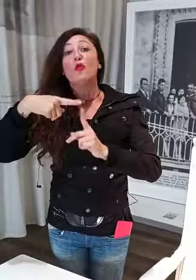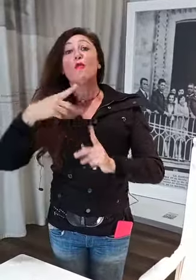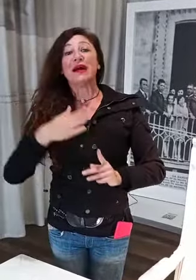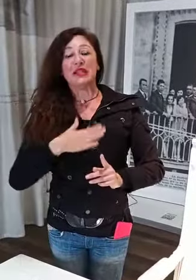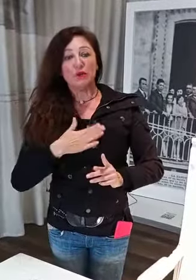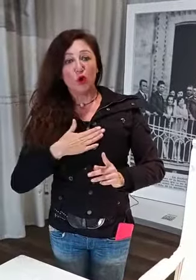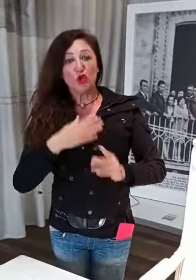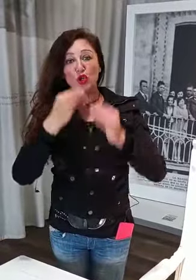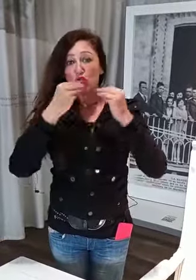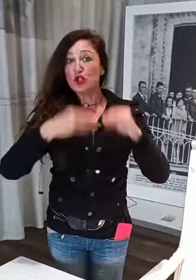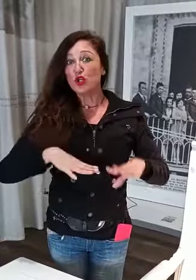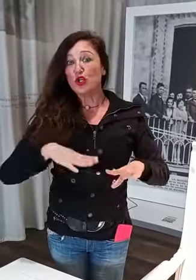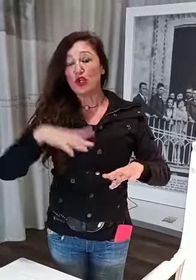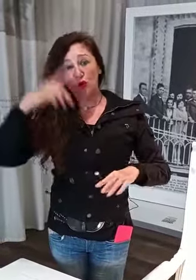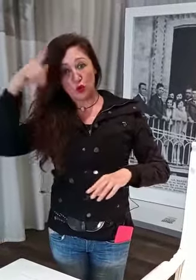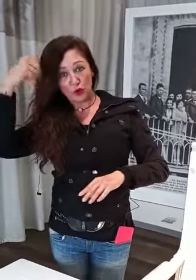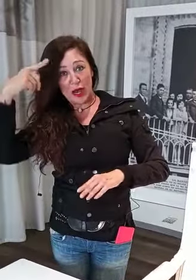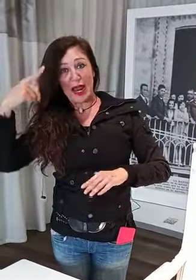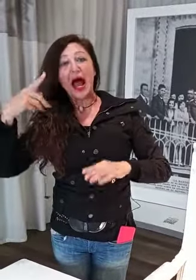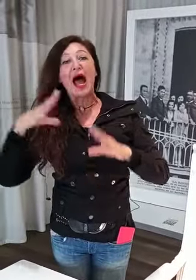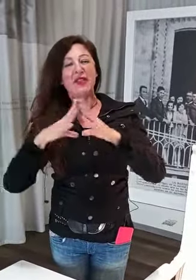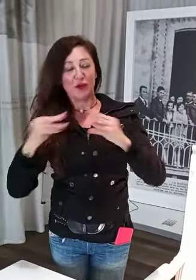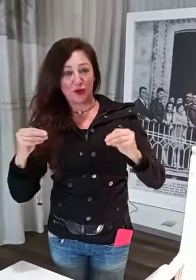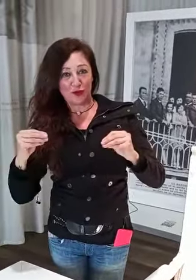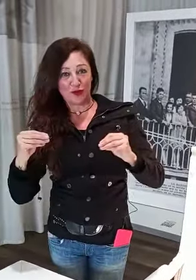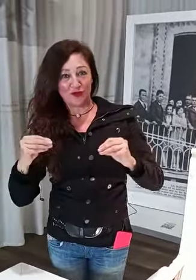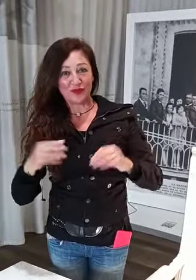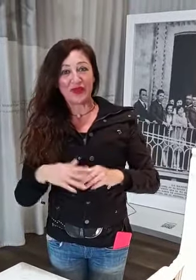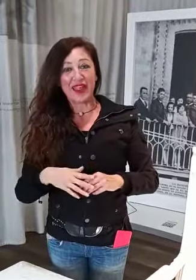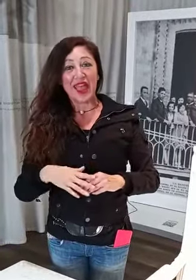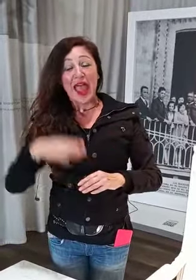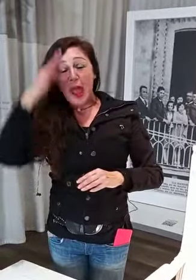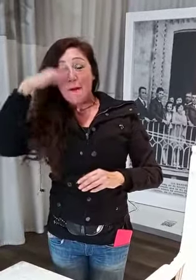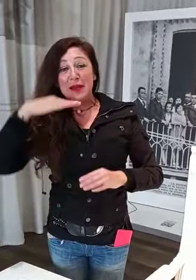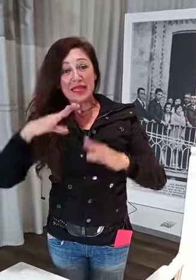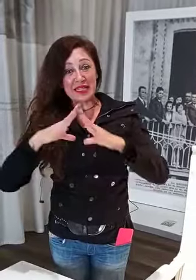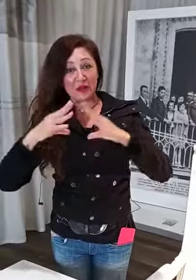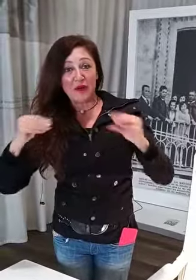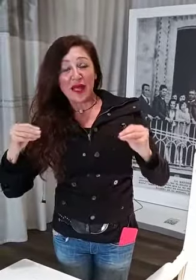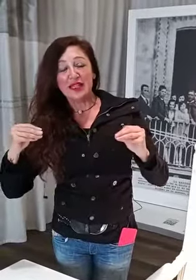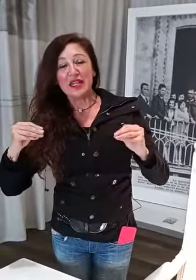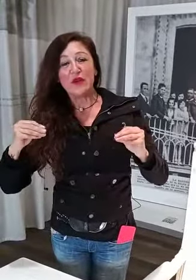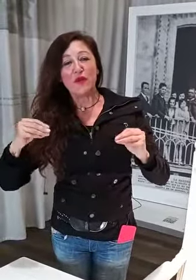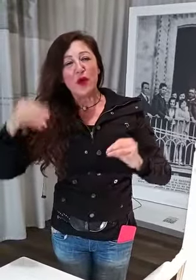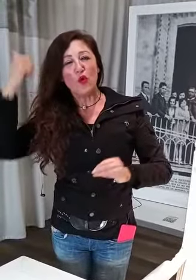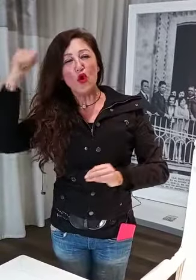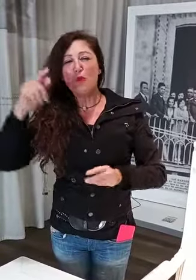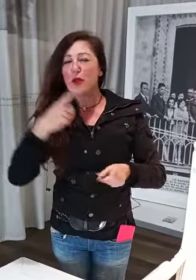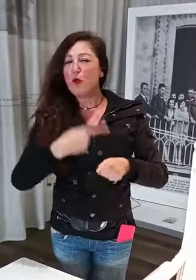como patrimonio histórico cultural andaluz. Blas Infante fue un hombre